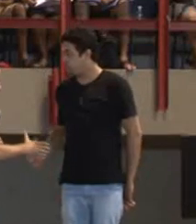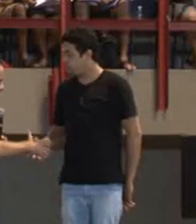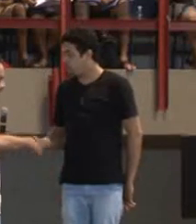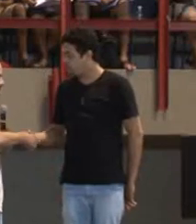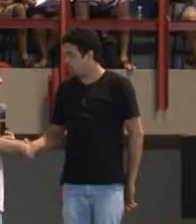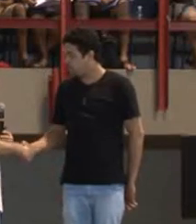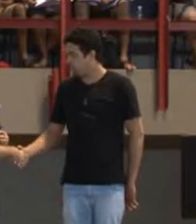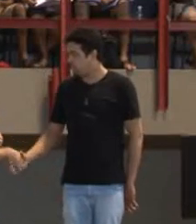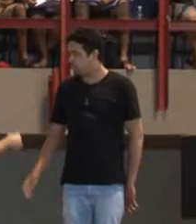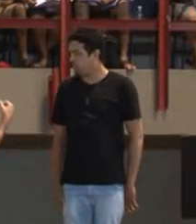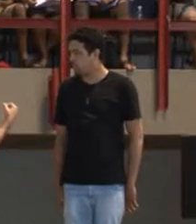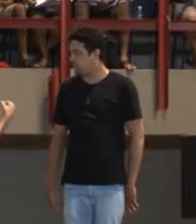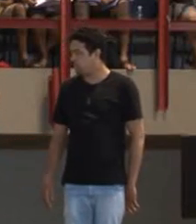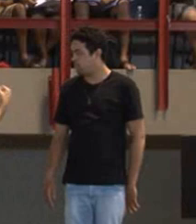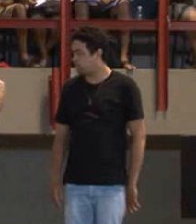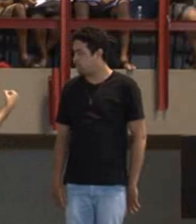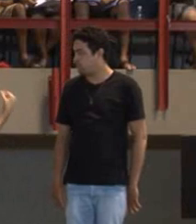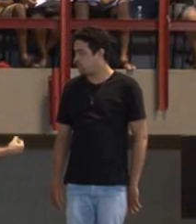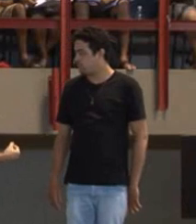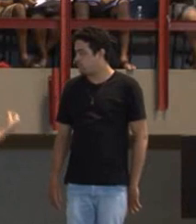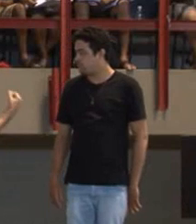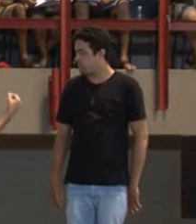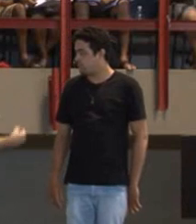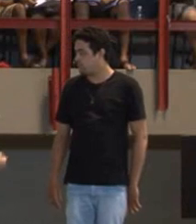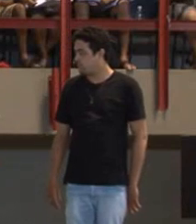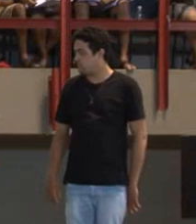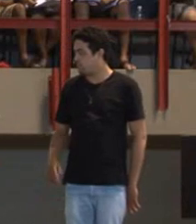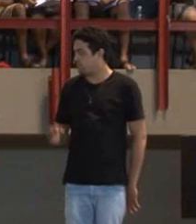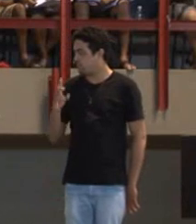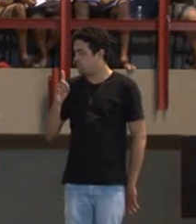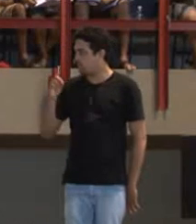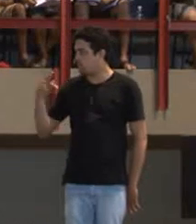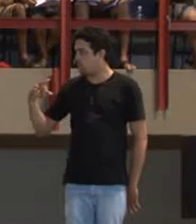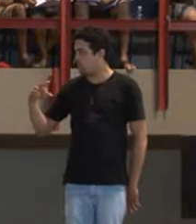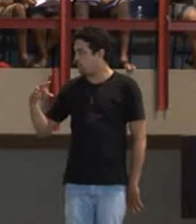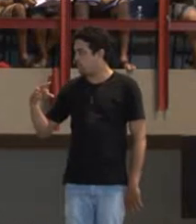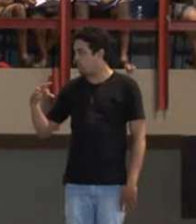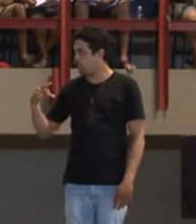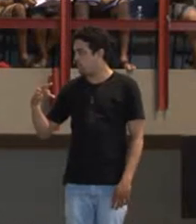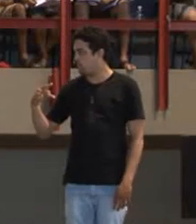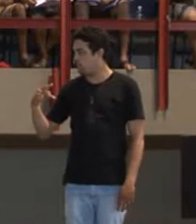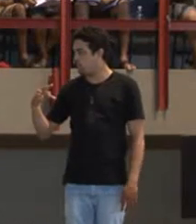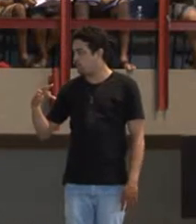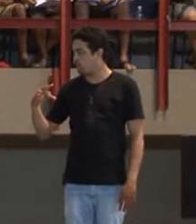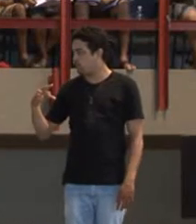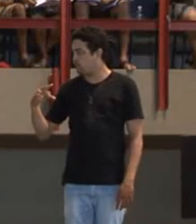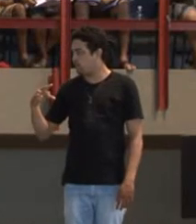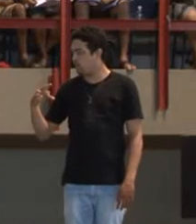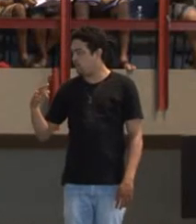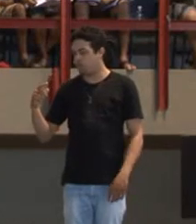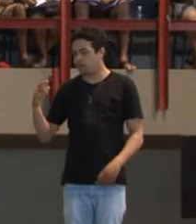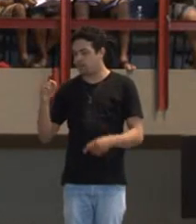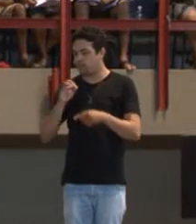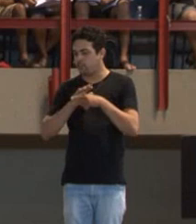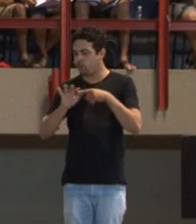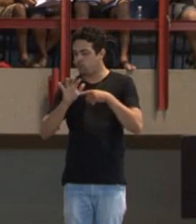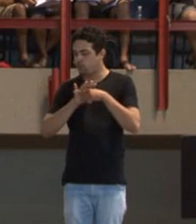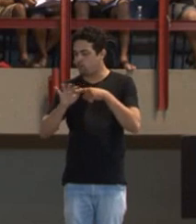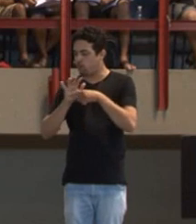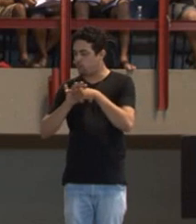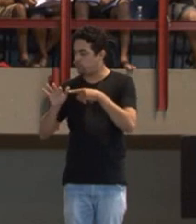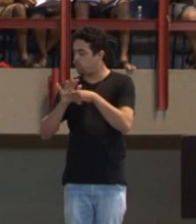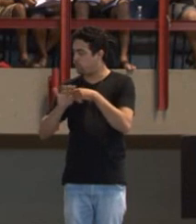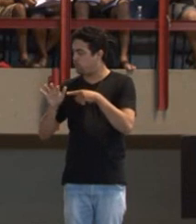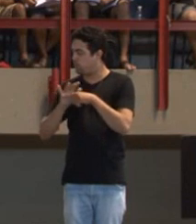Guilherme. Como é que faz DDP? Quando eu falo DDP, o que é que tu faz? E amperagem?